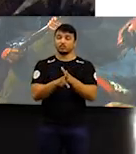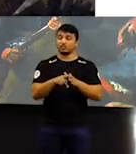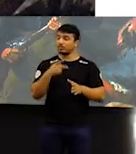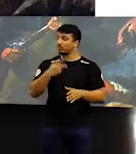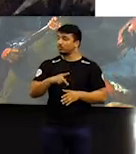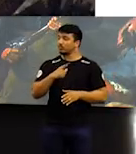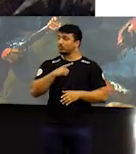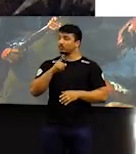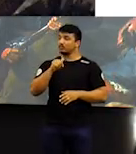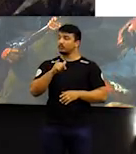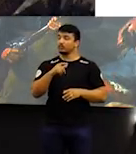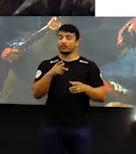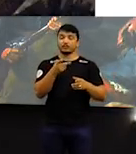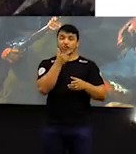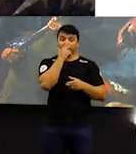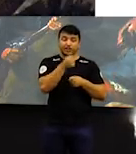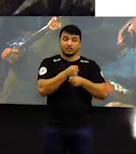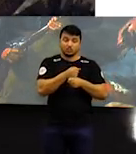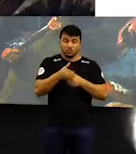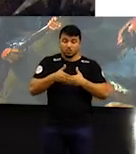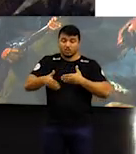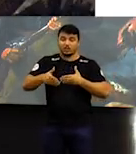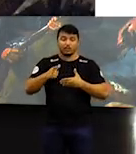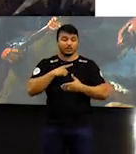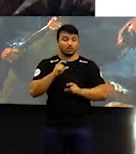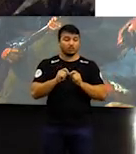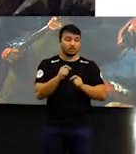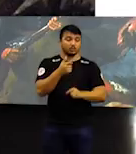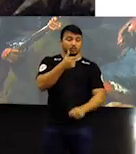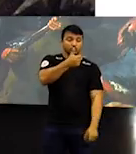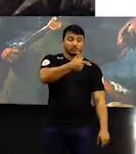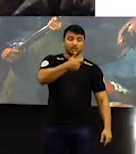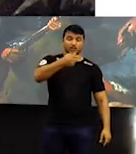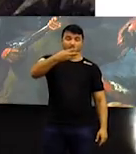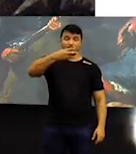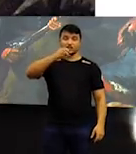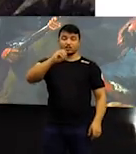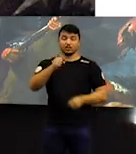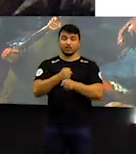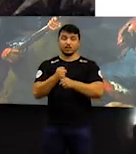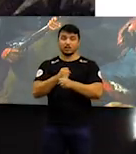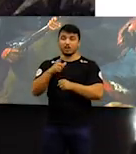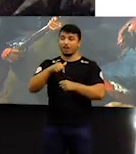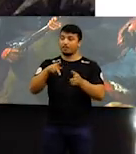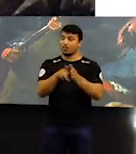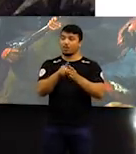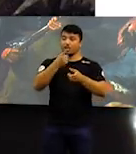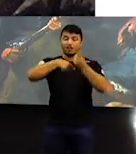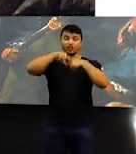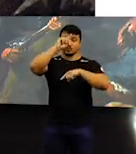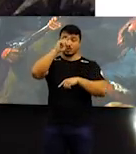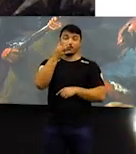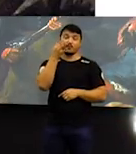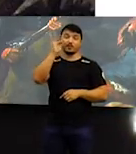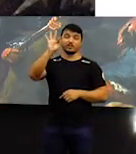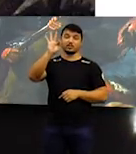idade contemporânea. São 230 anos da Revolução Francesa,